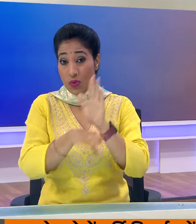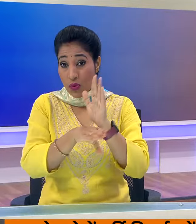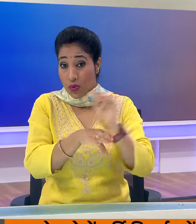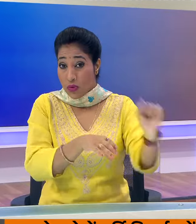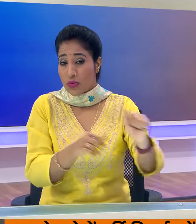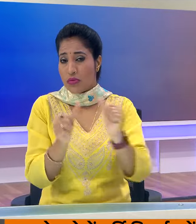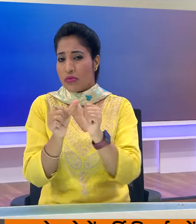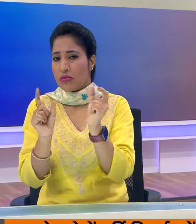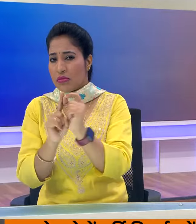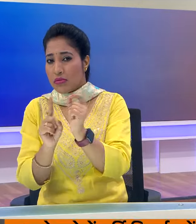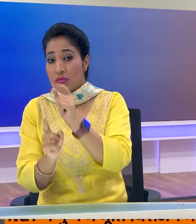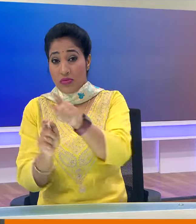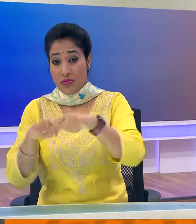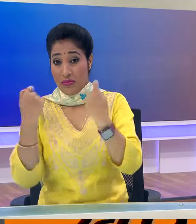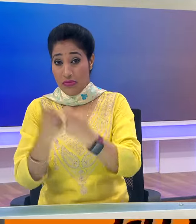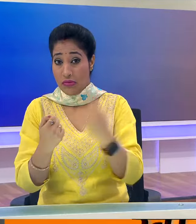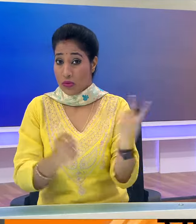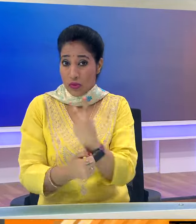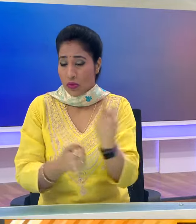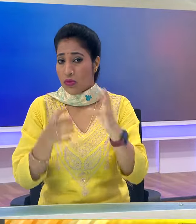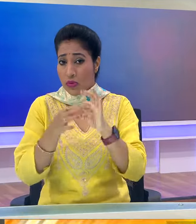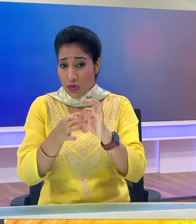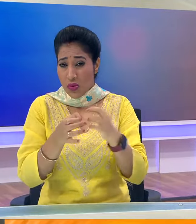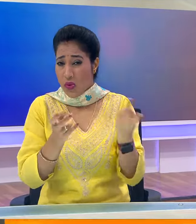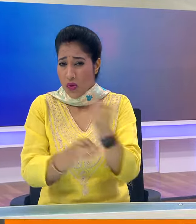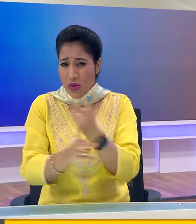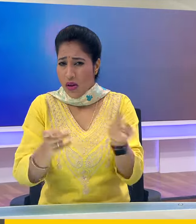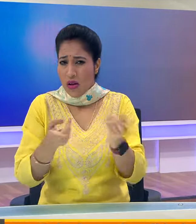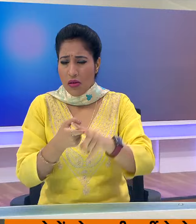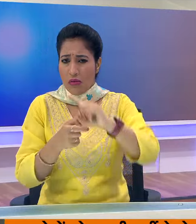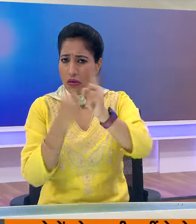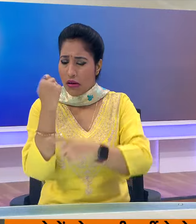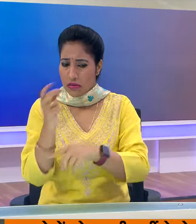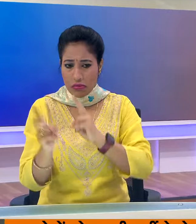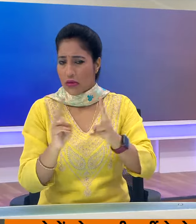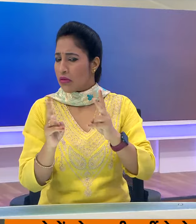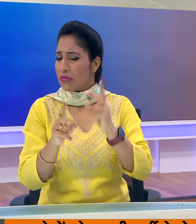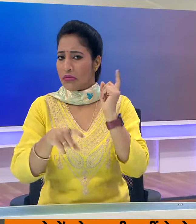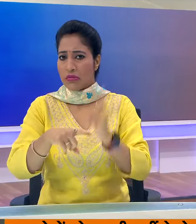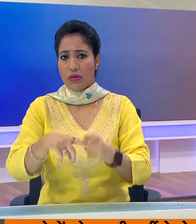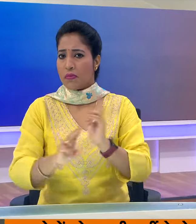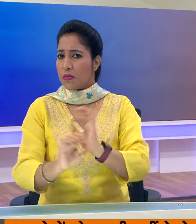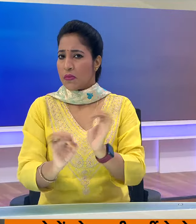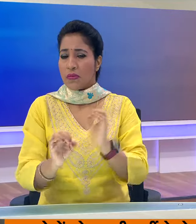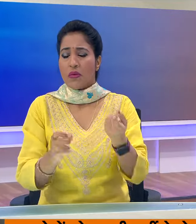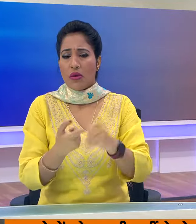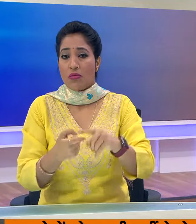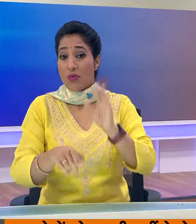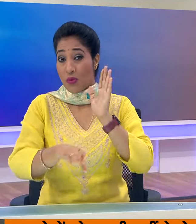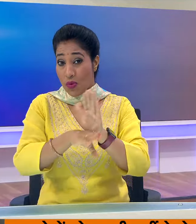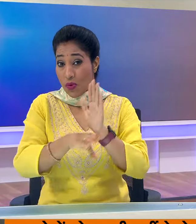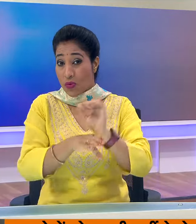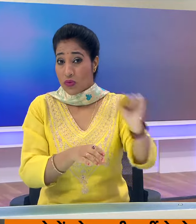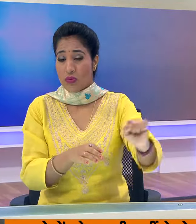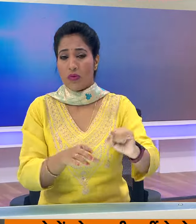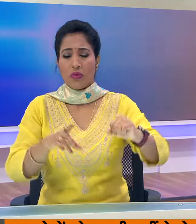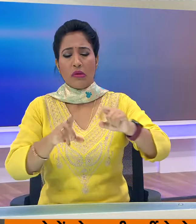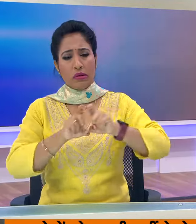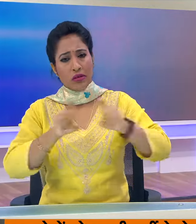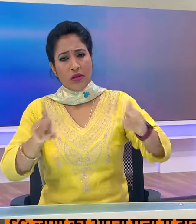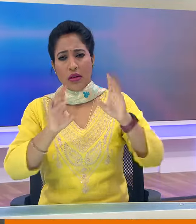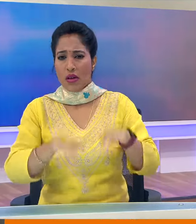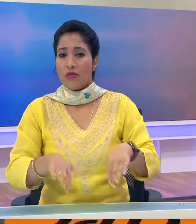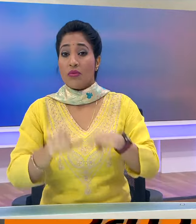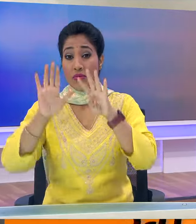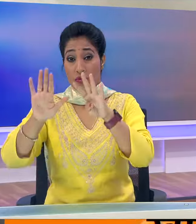और आम आदमी पार्टी के बीच गठबंधन पर आखिर तक बात नहीं बनी। इन सब के बीच कांग्रेस की ओर से तस्वीर साफ हो गई